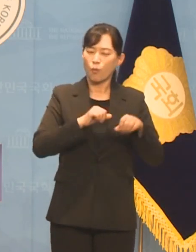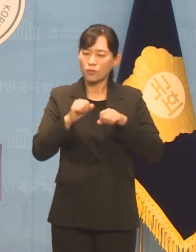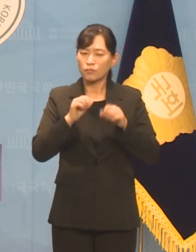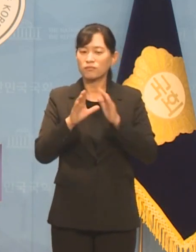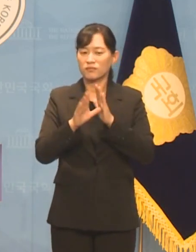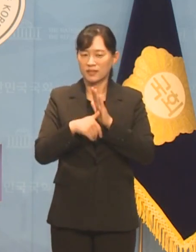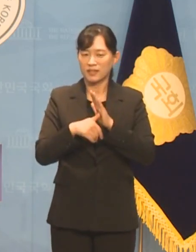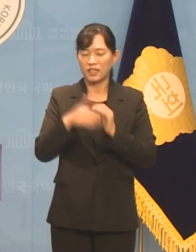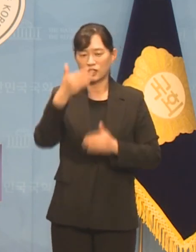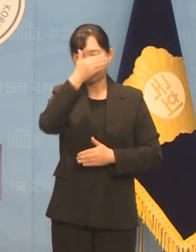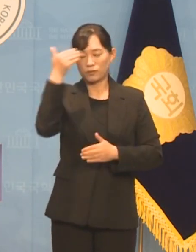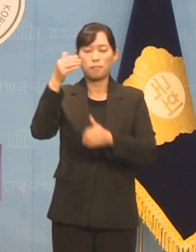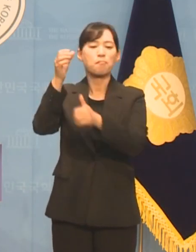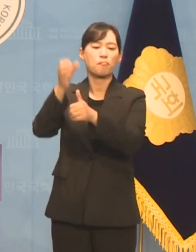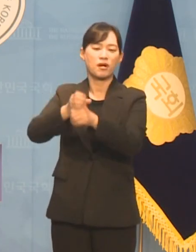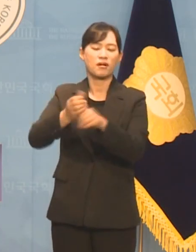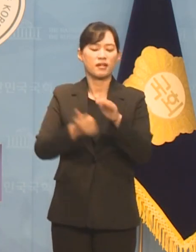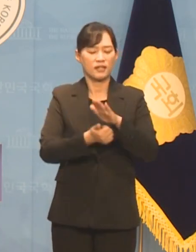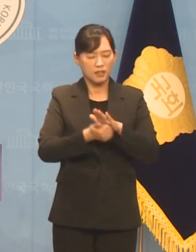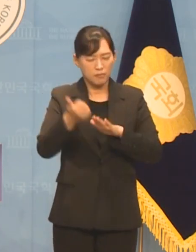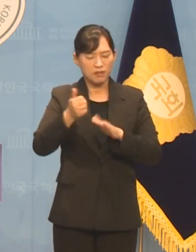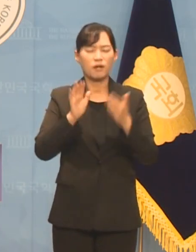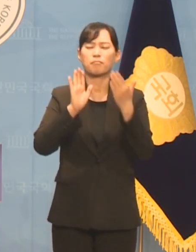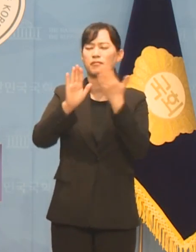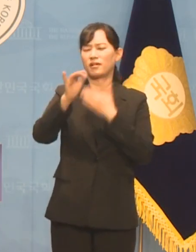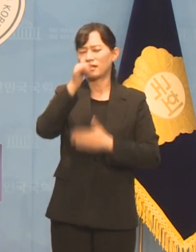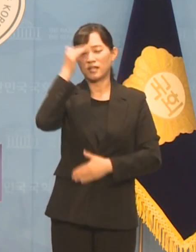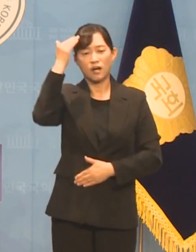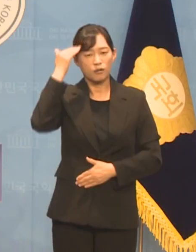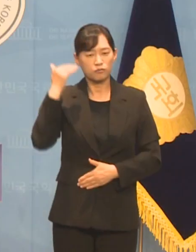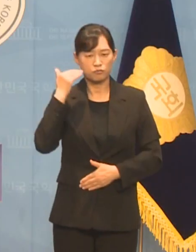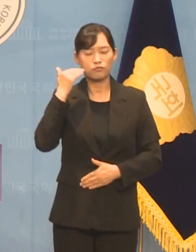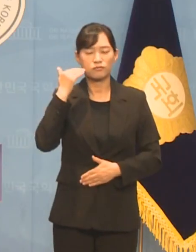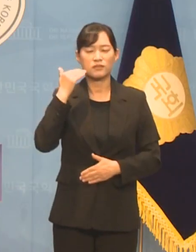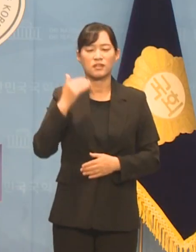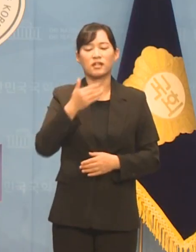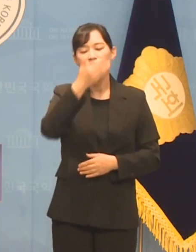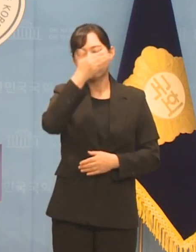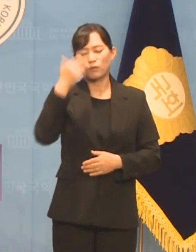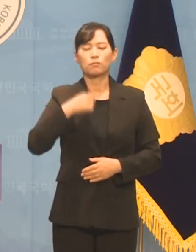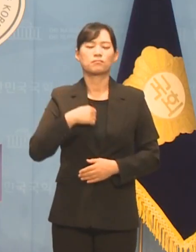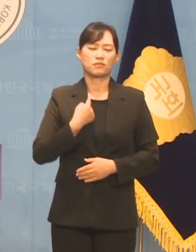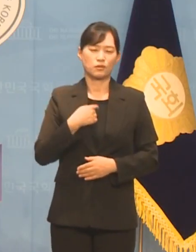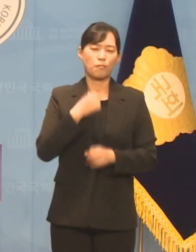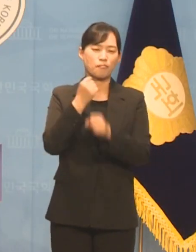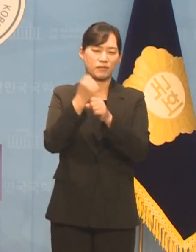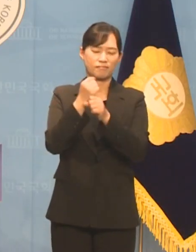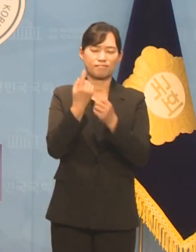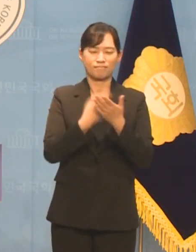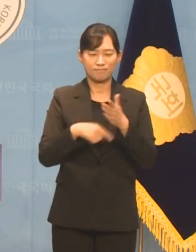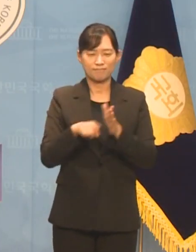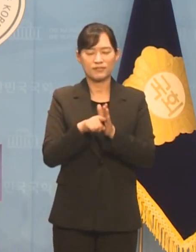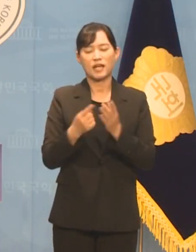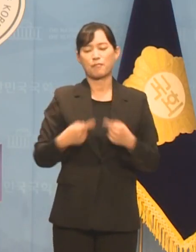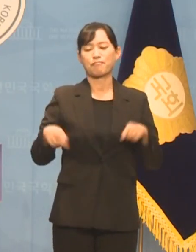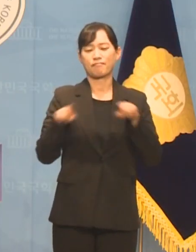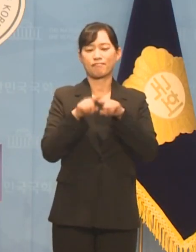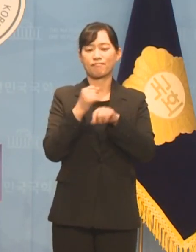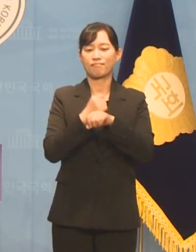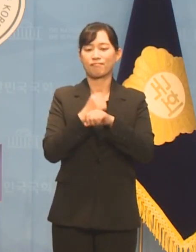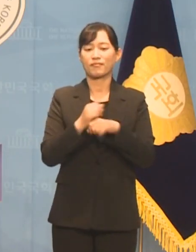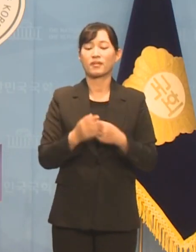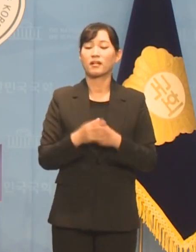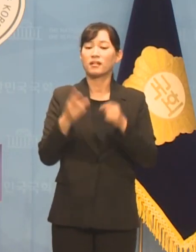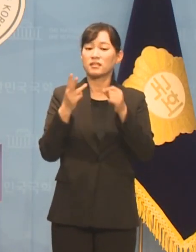축을 청년들에게 맡겨서 희망과 미래가 있는 대한민국을 청년들 스스로 만들 수 있도록 함께하겠습니다.